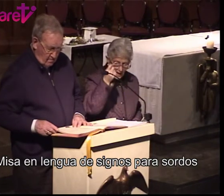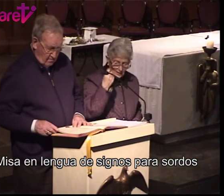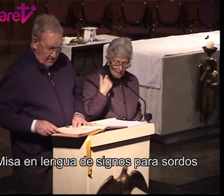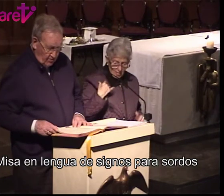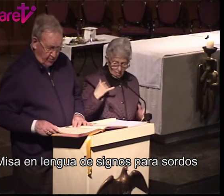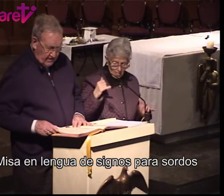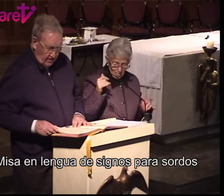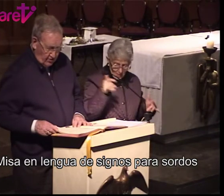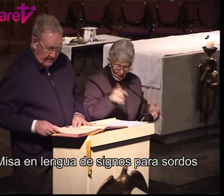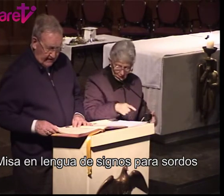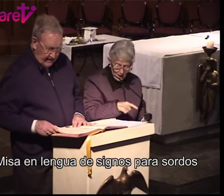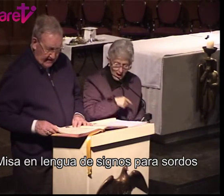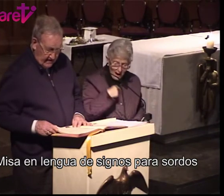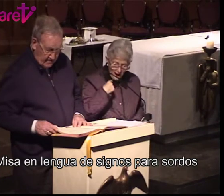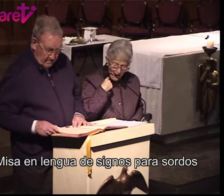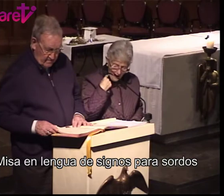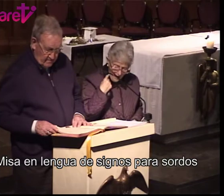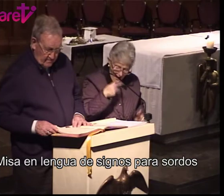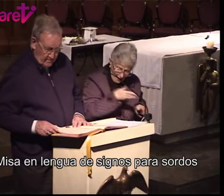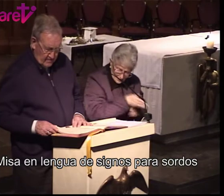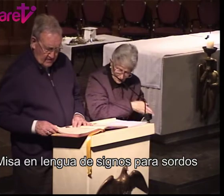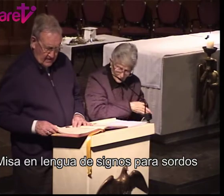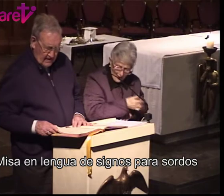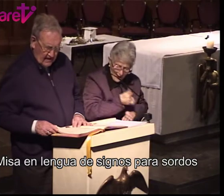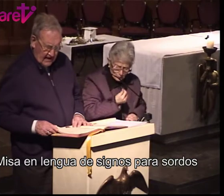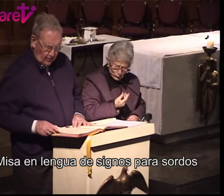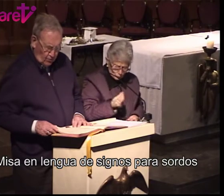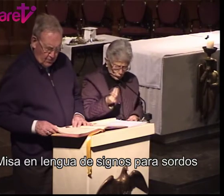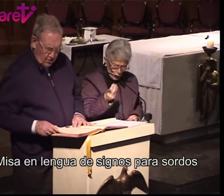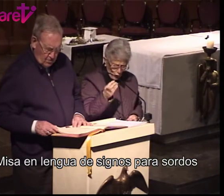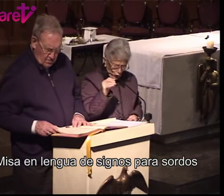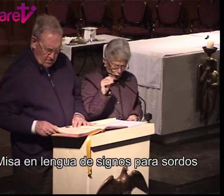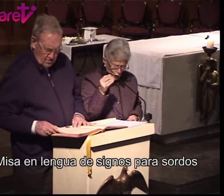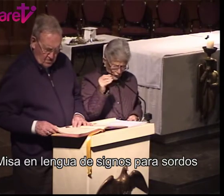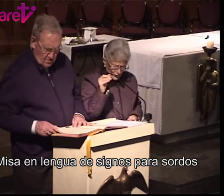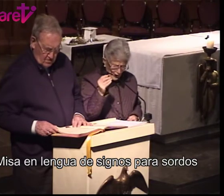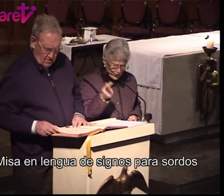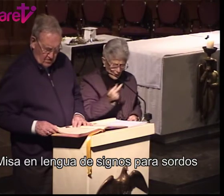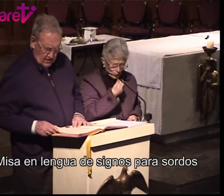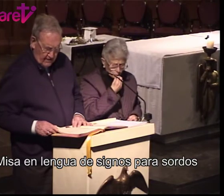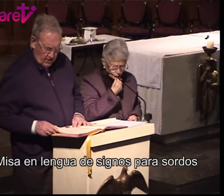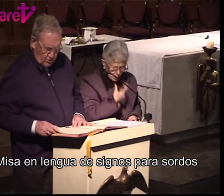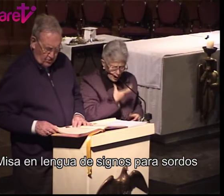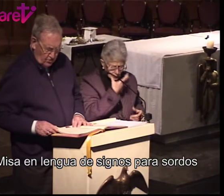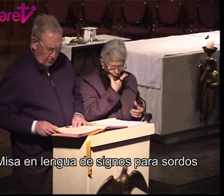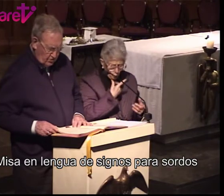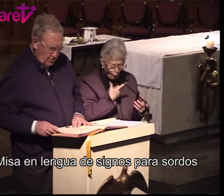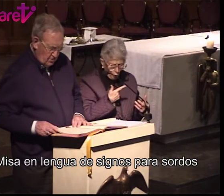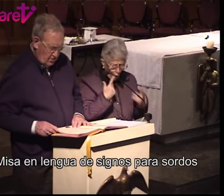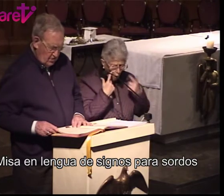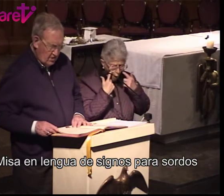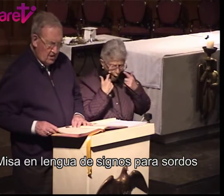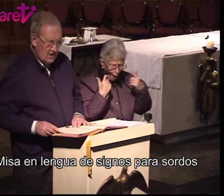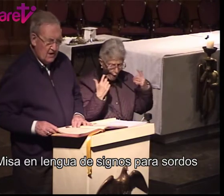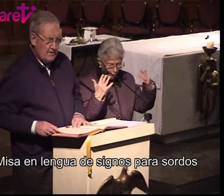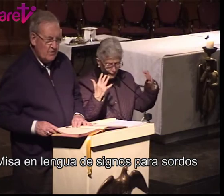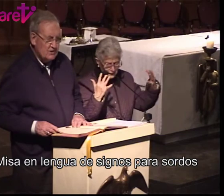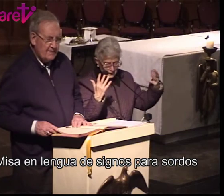Mandó pues que lo trajeran. Era rubio, de bellos ojos y hermosa